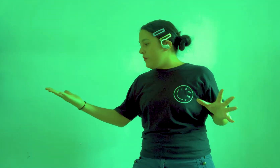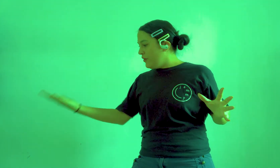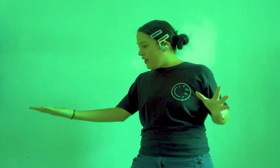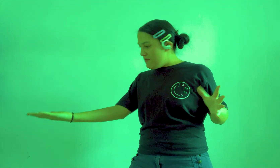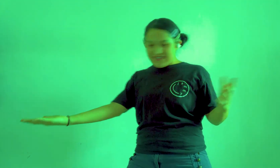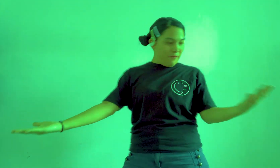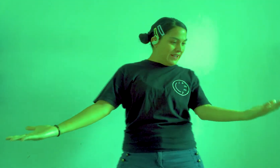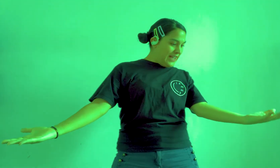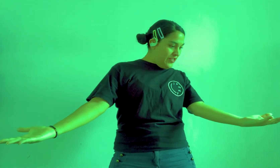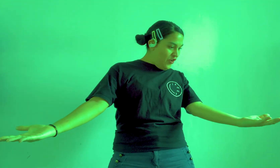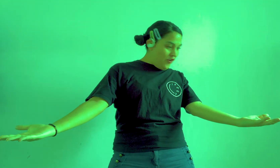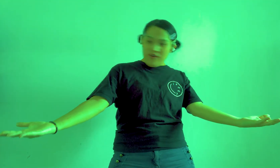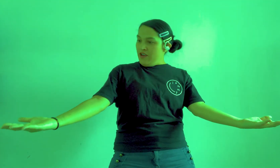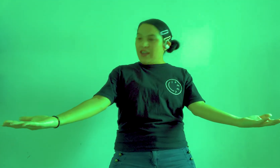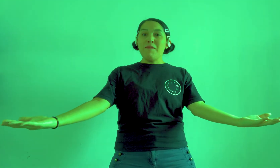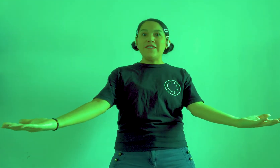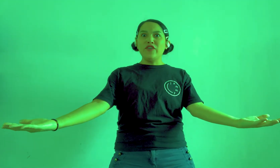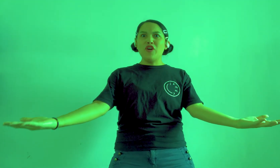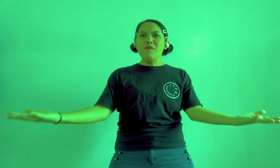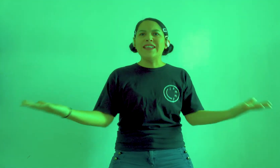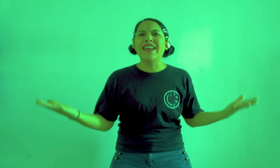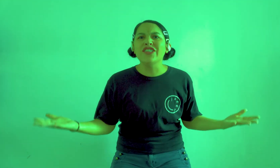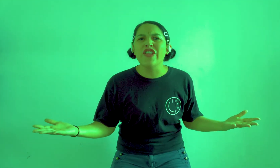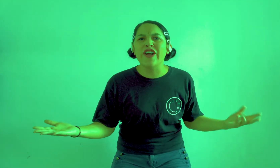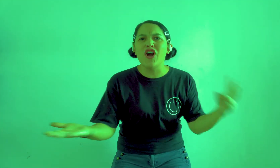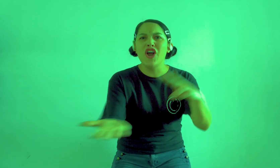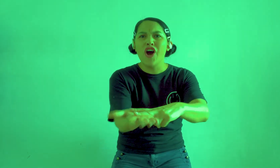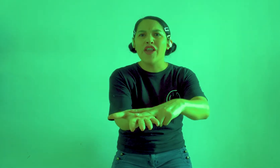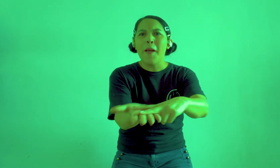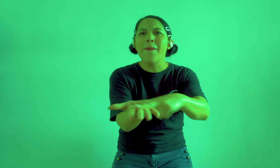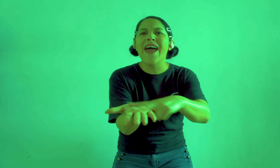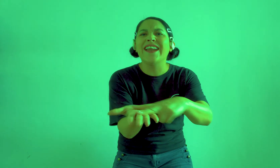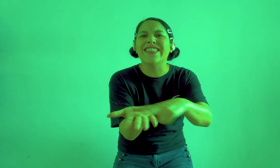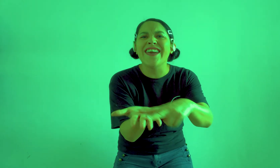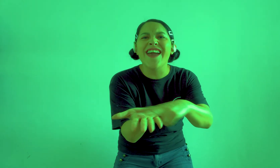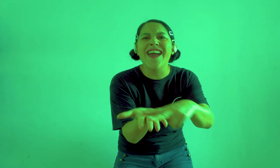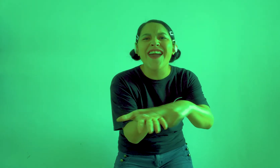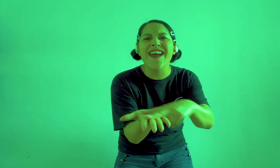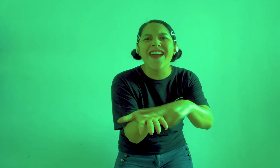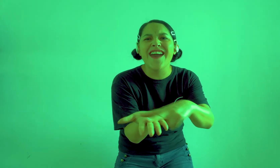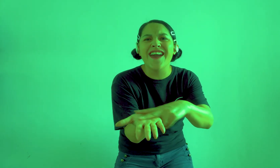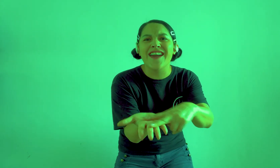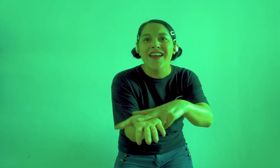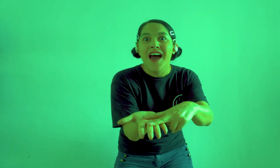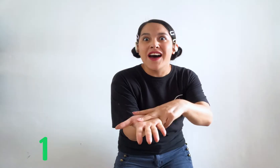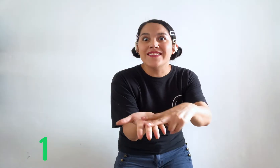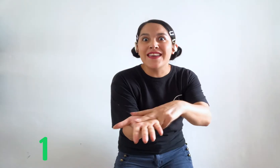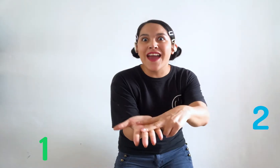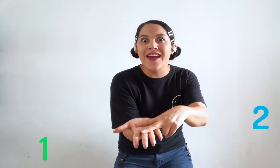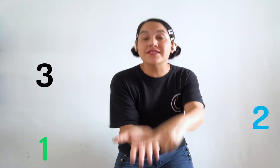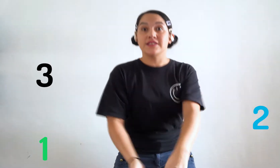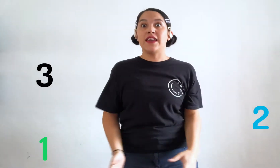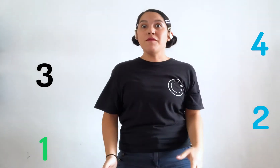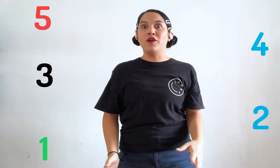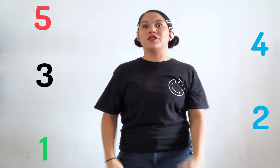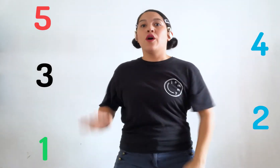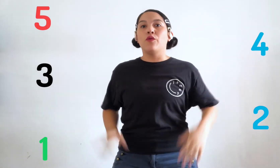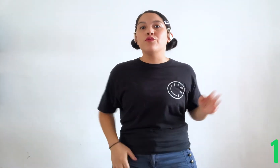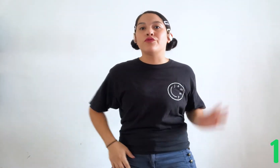¿Pero qué me está pasando? ¡Que me estoy convirtiendo de color verde! ¡Así es! ¡Seguimos! 1,